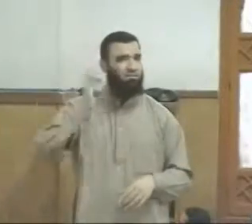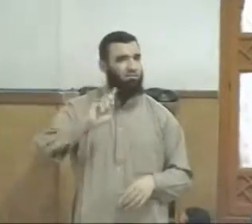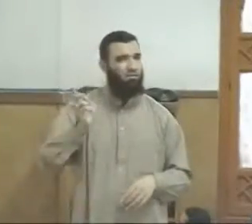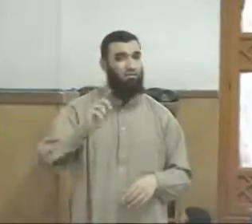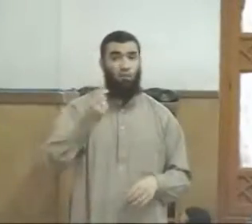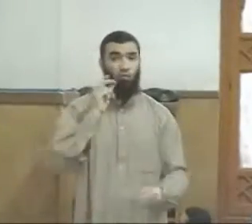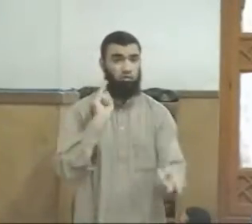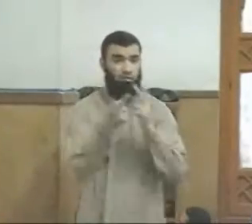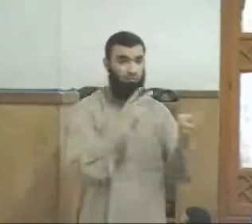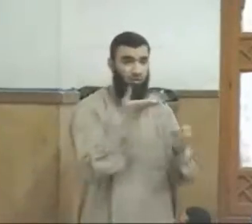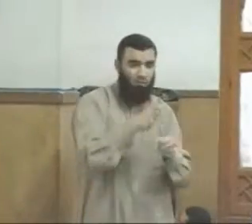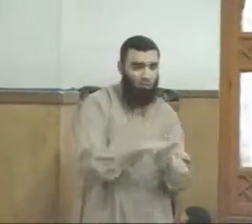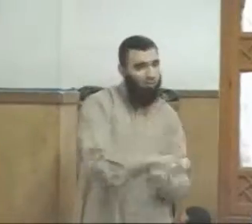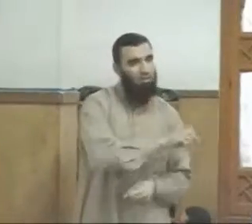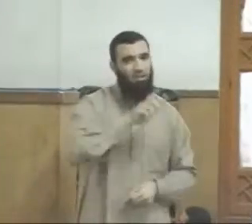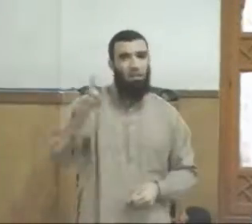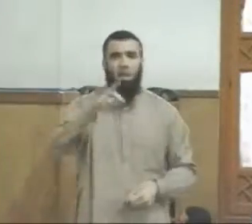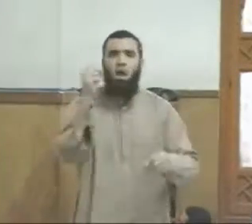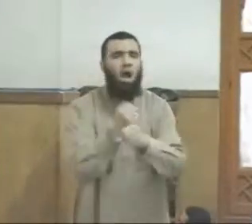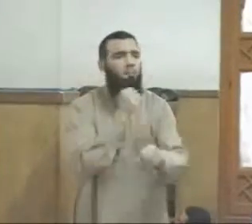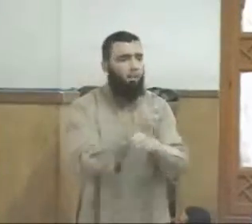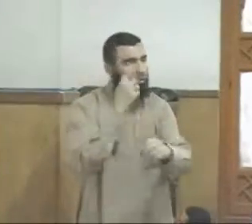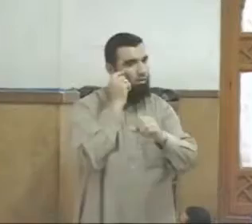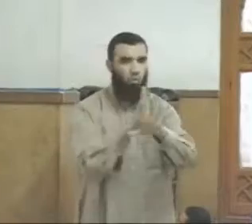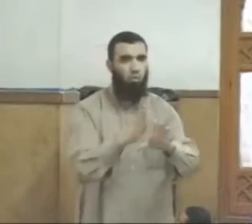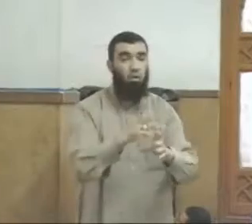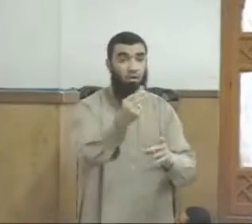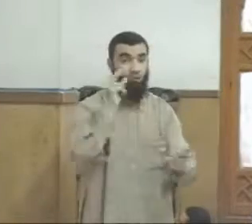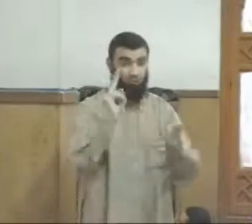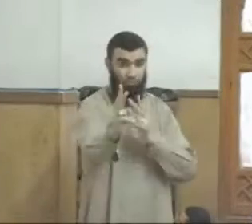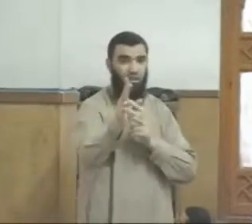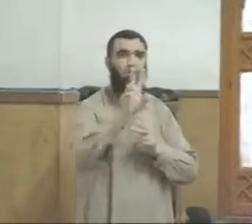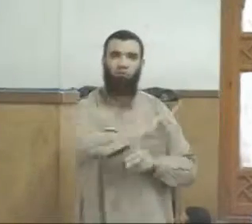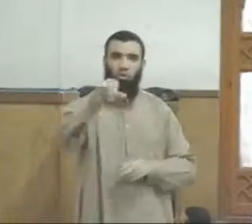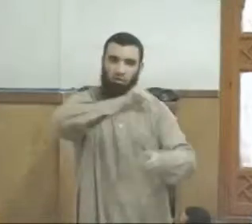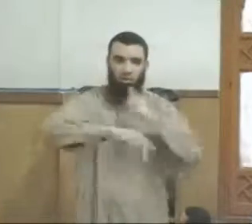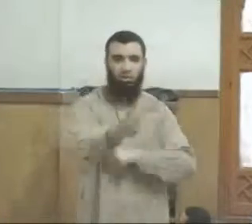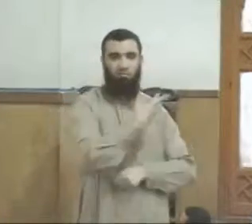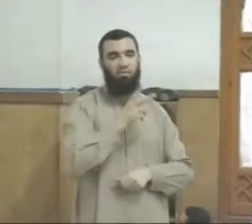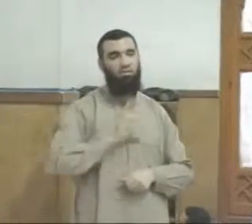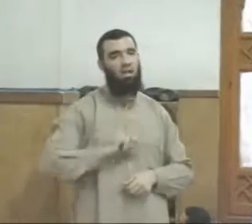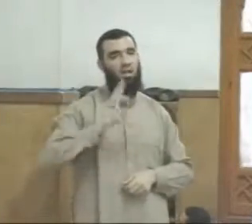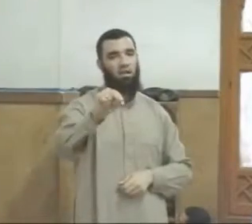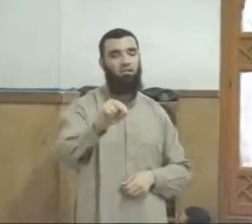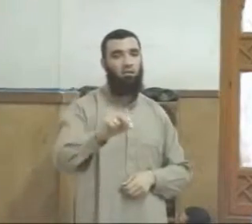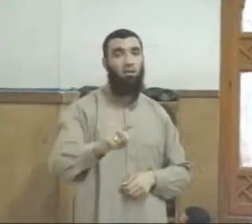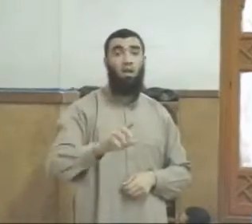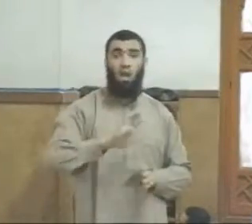والديان لا يموت، اعمل ما شئت فكما تدين تدان، او كما